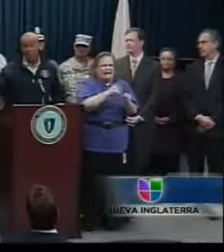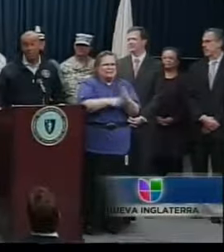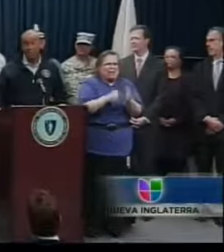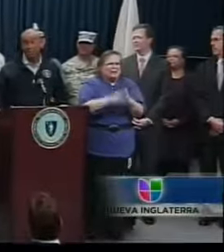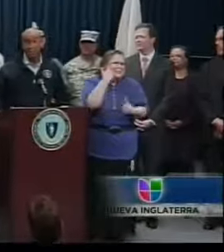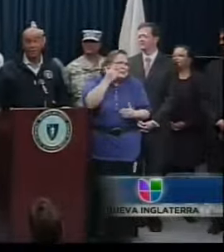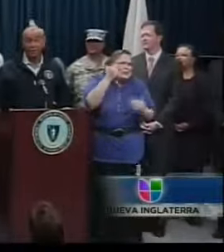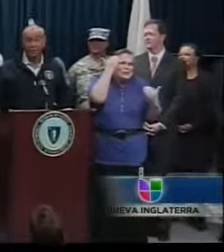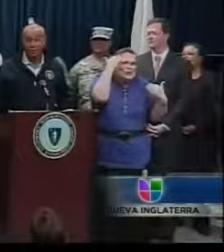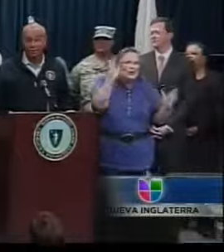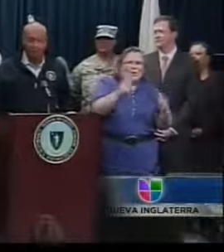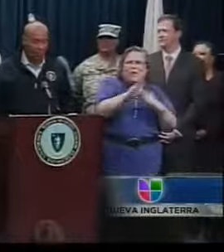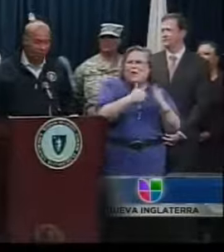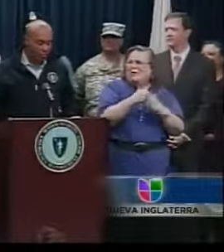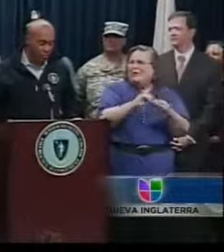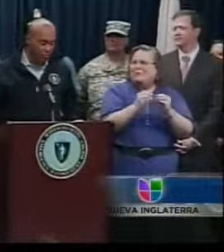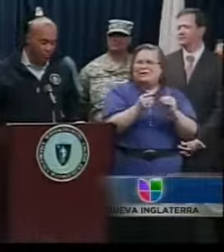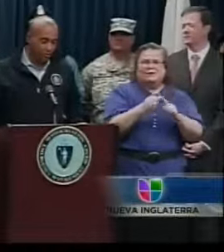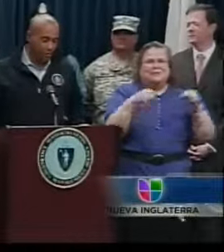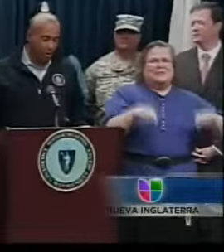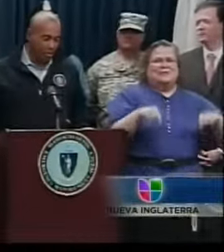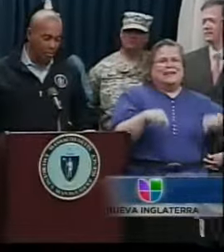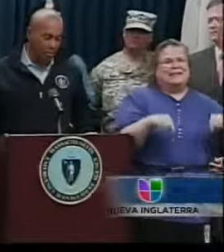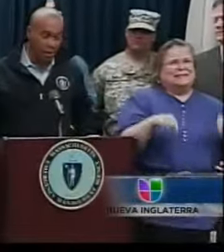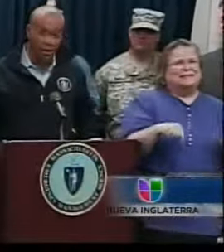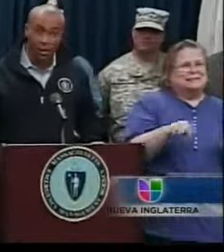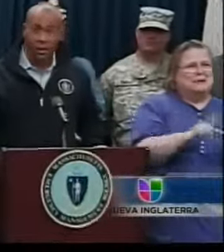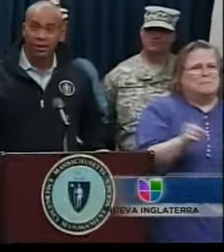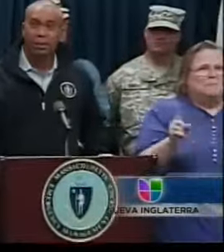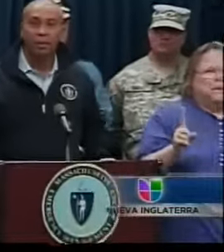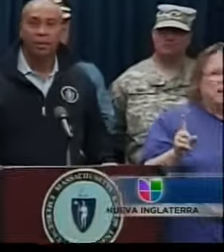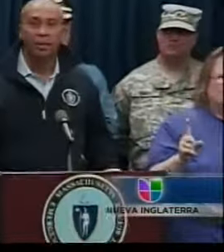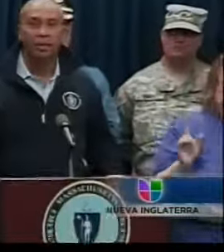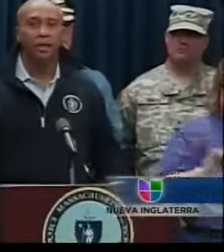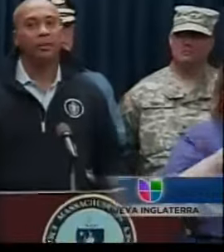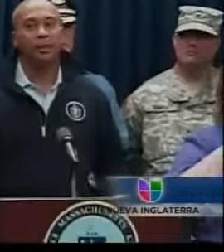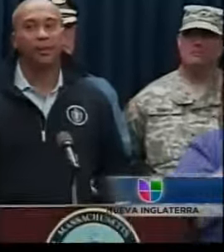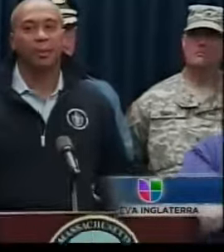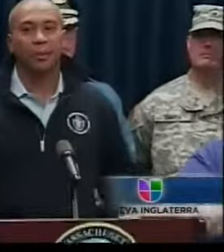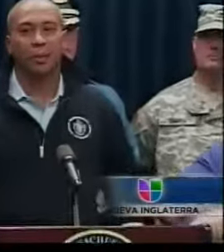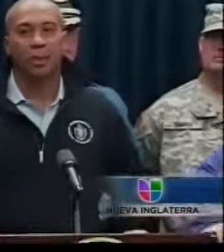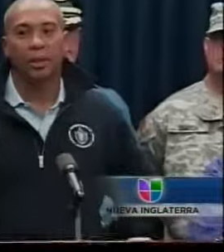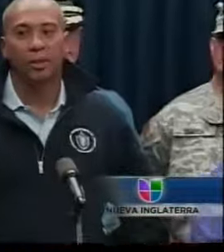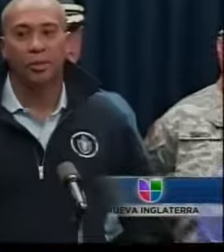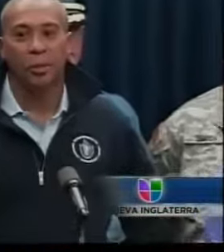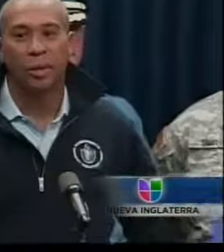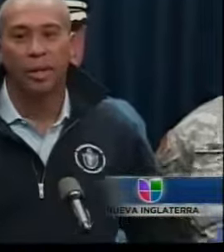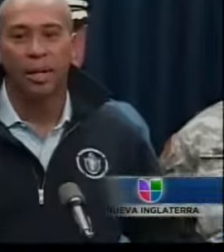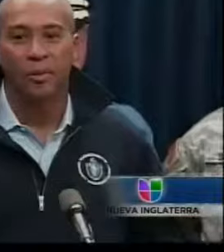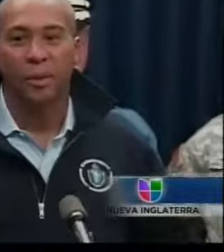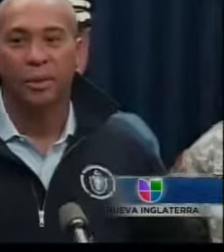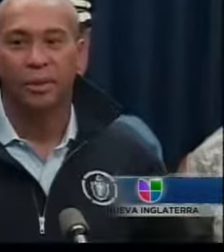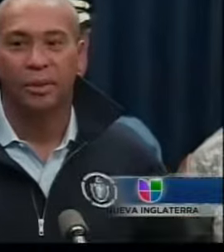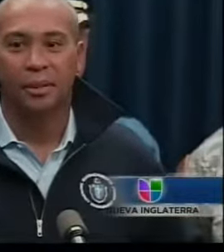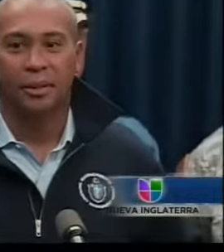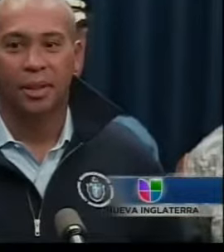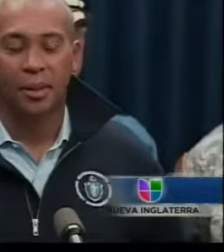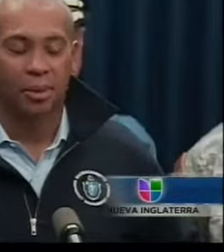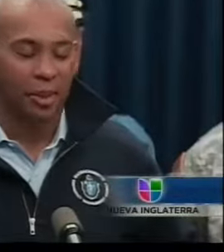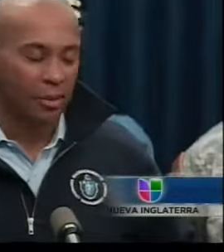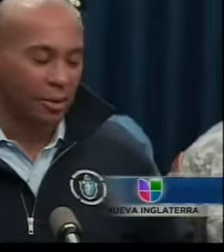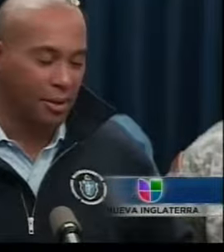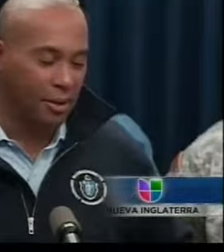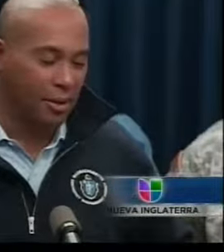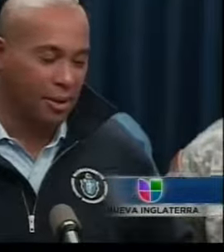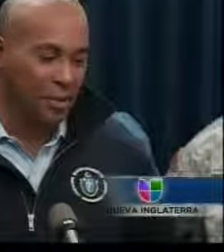zonas pudiesen mantenerse sin energía hasta este viernes cuando se espera se restablezca la totalidad del servicio el gobernador